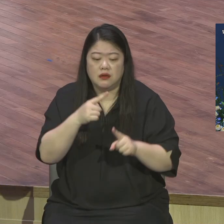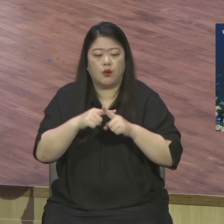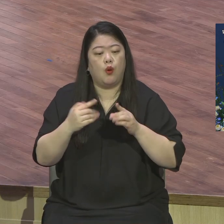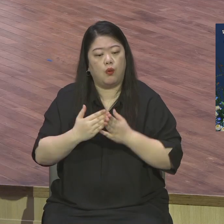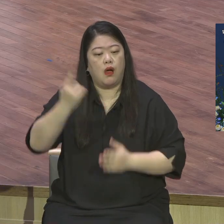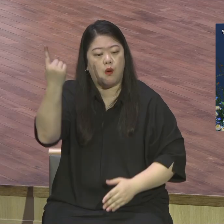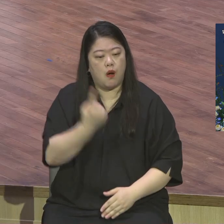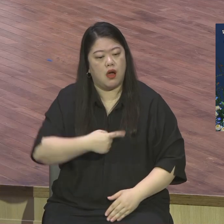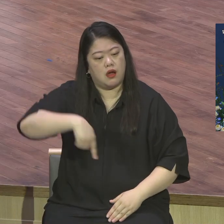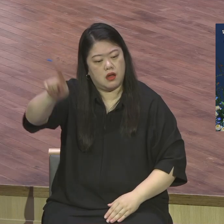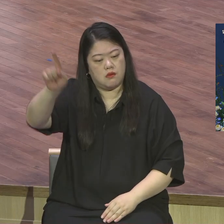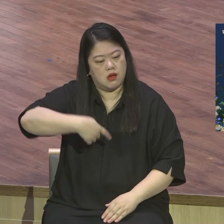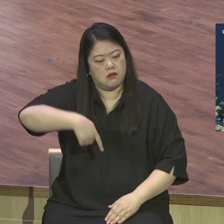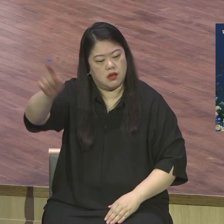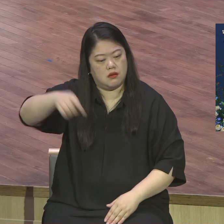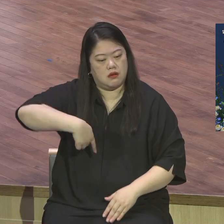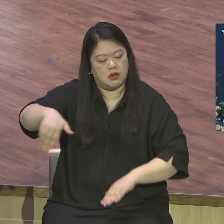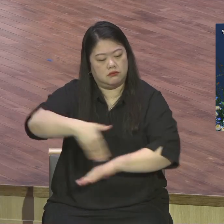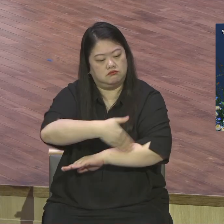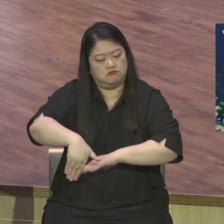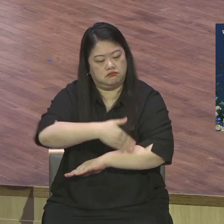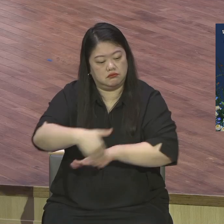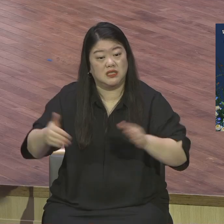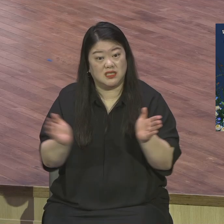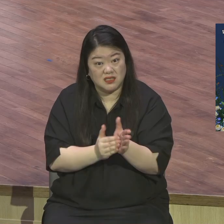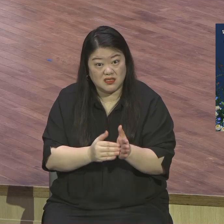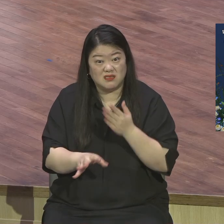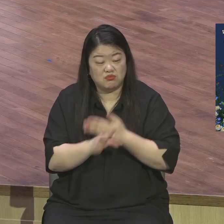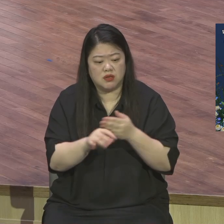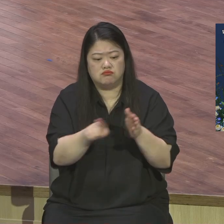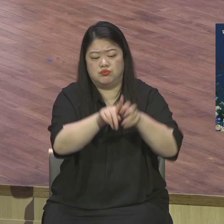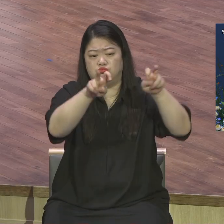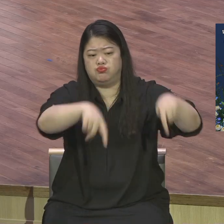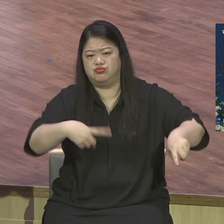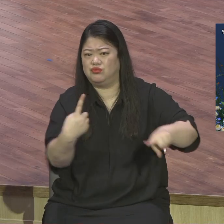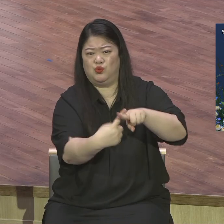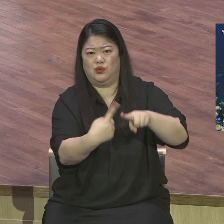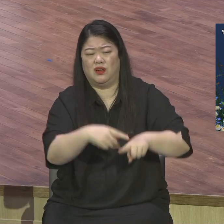인간이여라는 그 증거예요. 거기에 속어가 같이 입장 고친다.